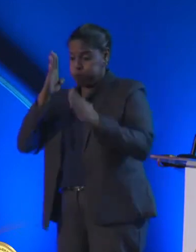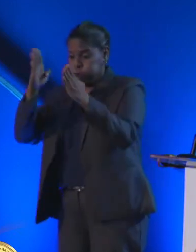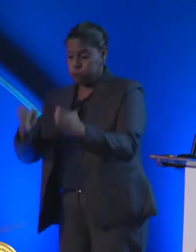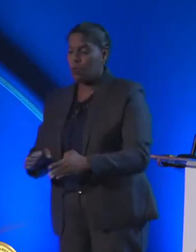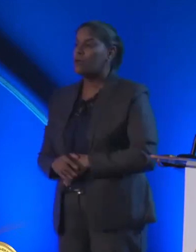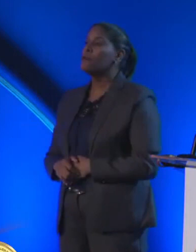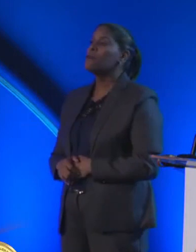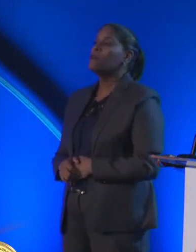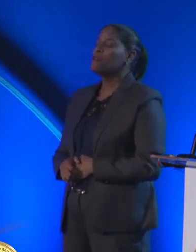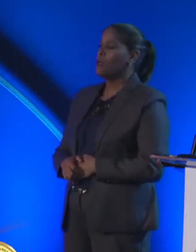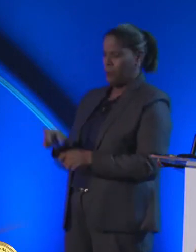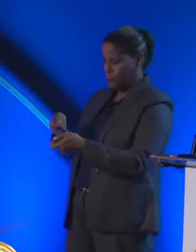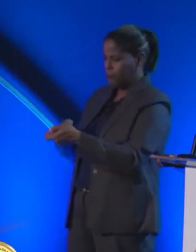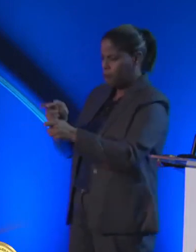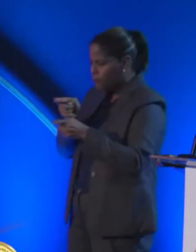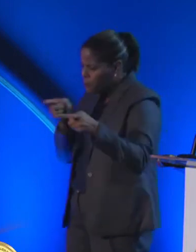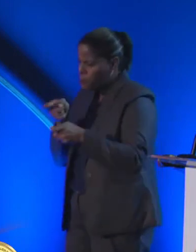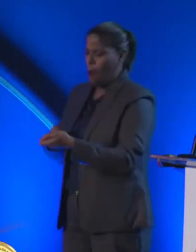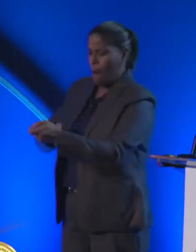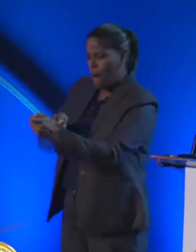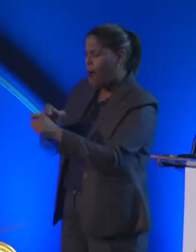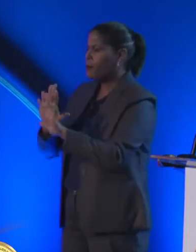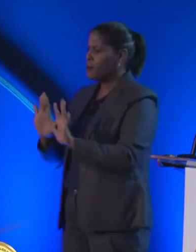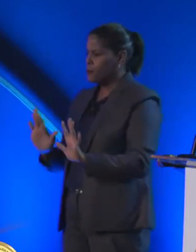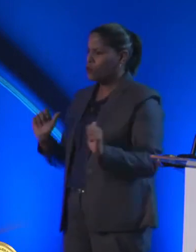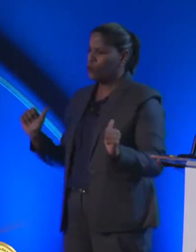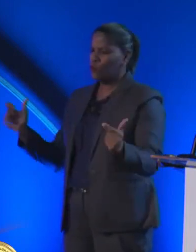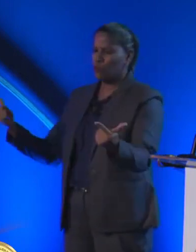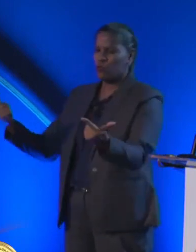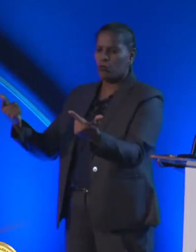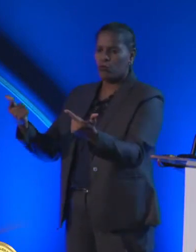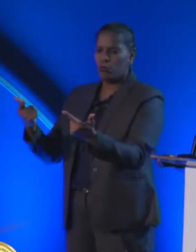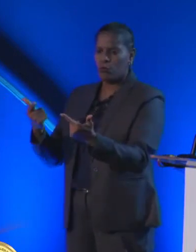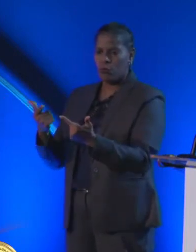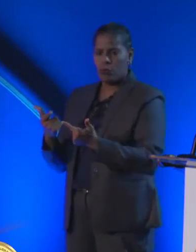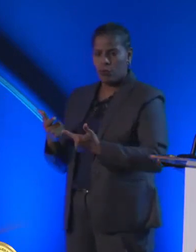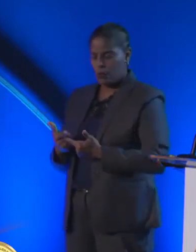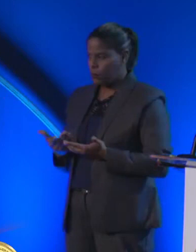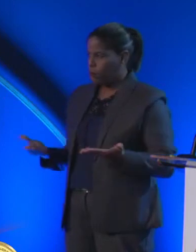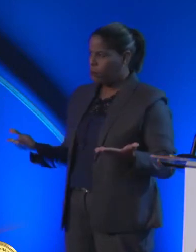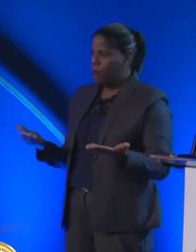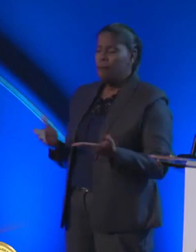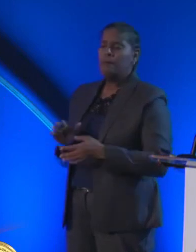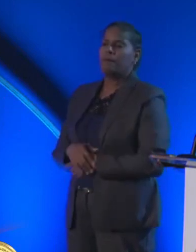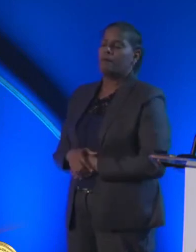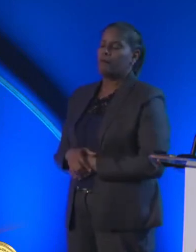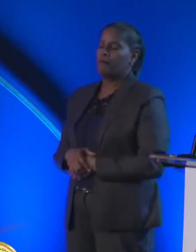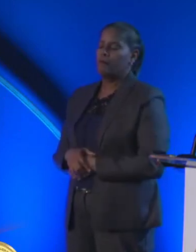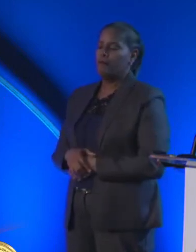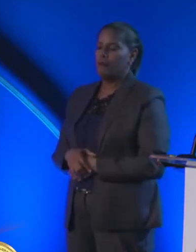nuestras alcaldesas y regidoras todos quienes estamos también aquí